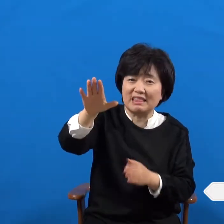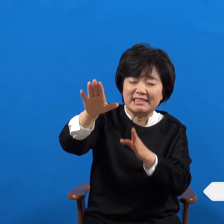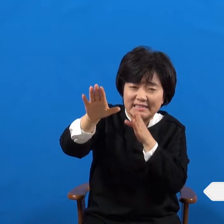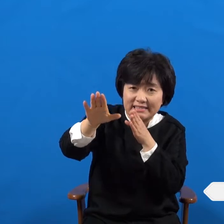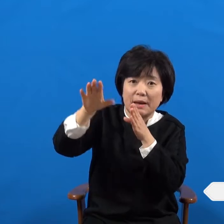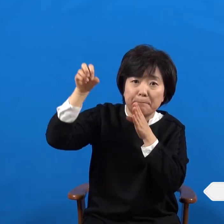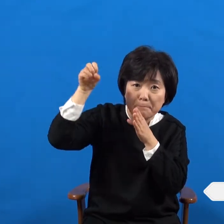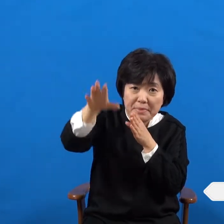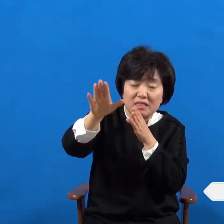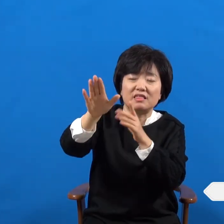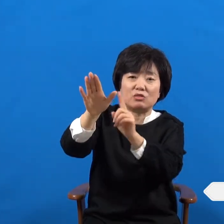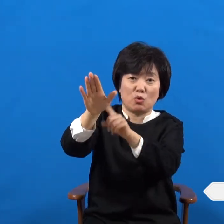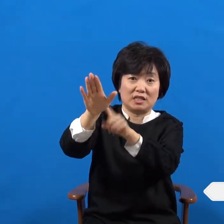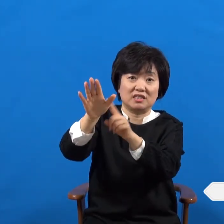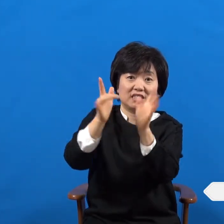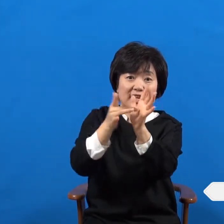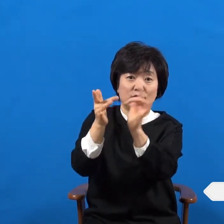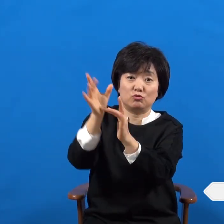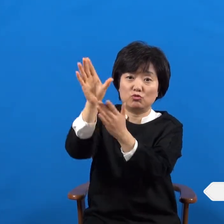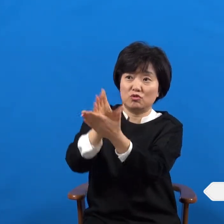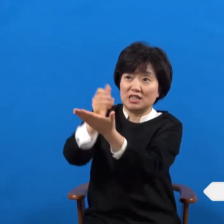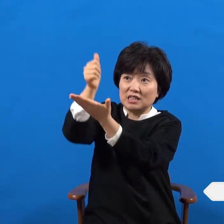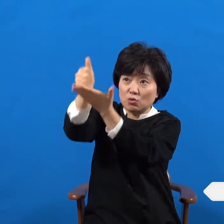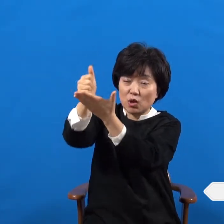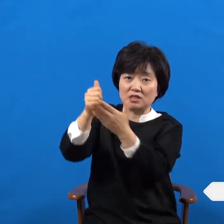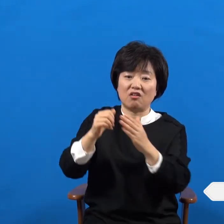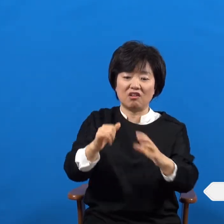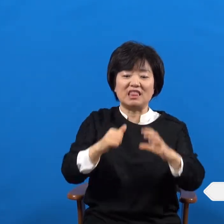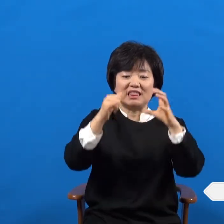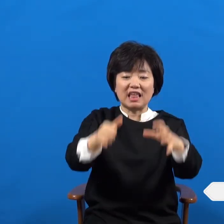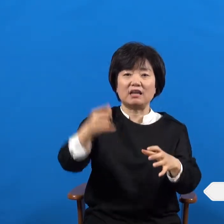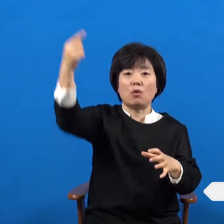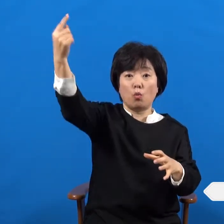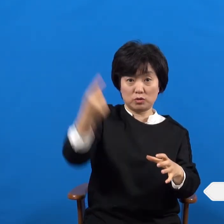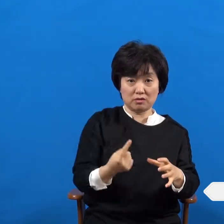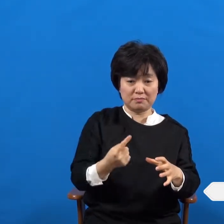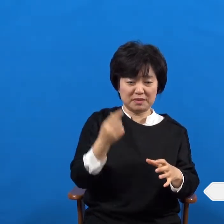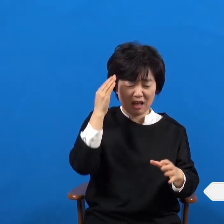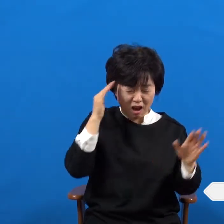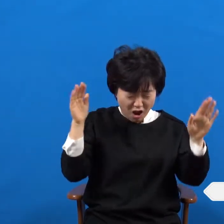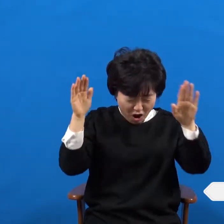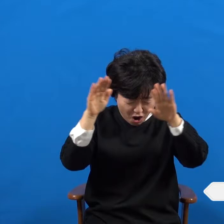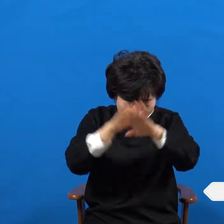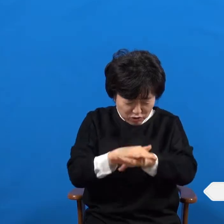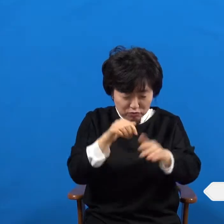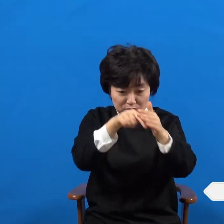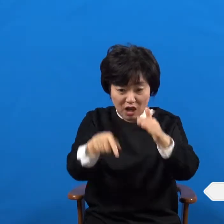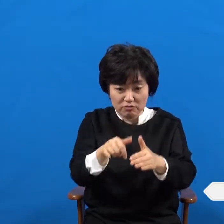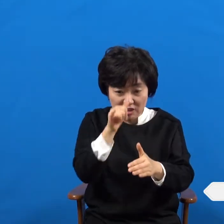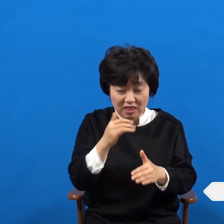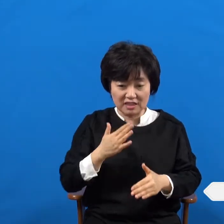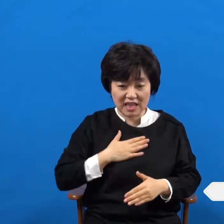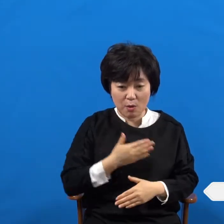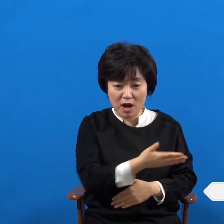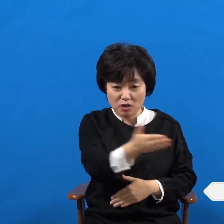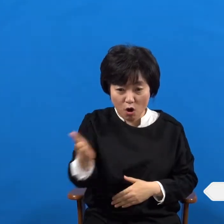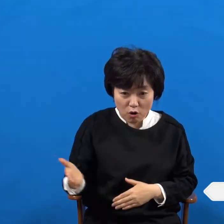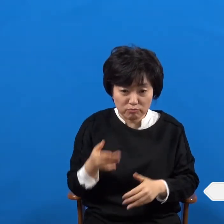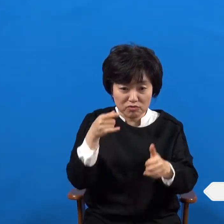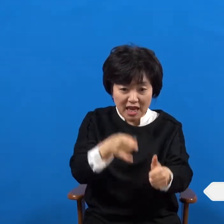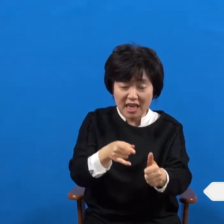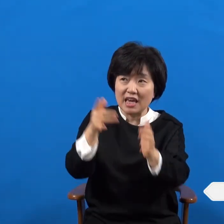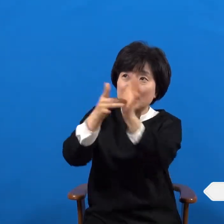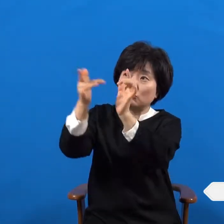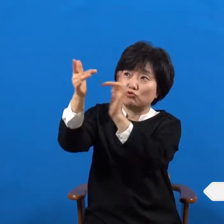예수 그리스도께서 이 땅에 오셨습니다. 어둠 가운데 있던 여러분과 저를 향해 주께서